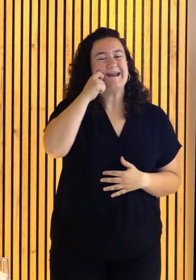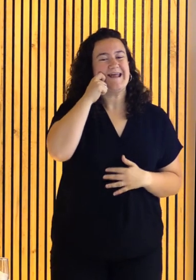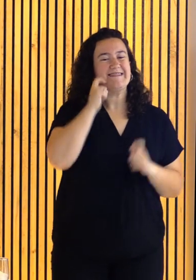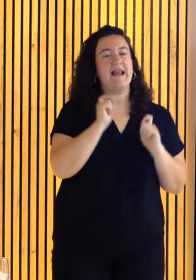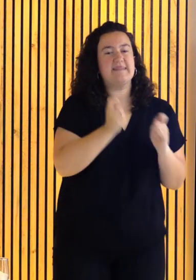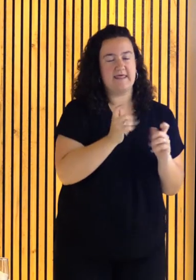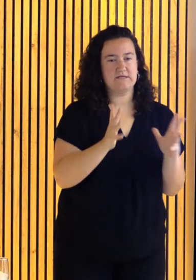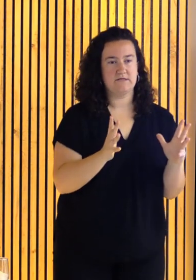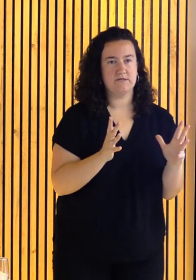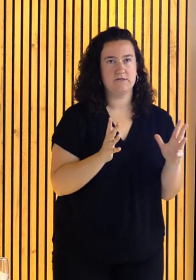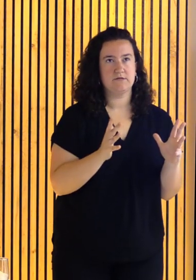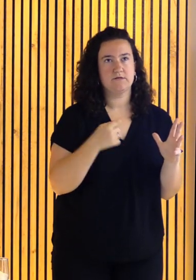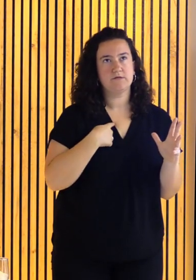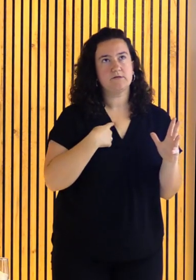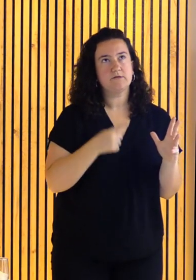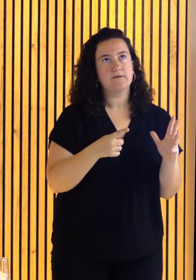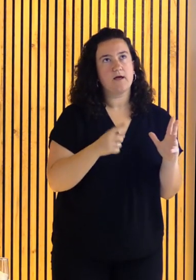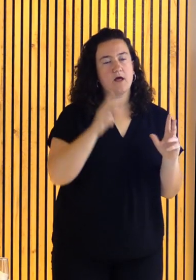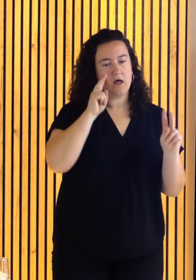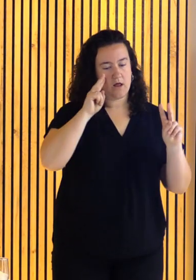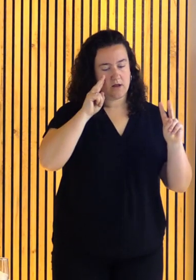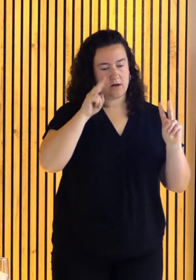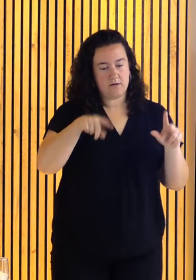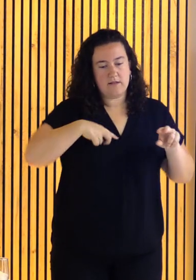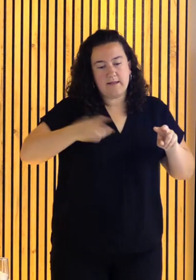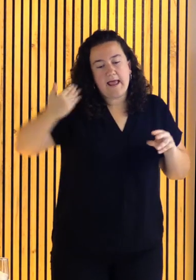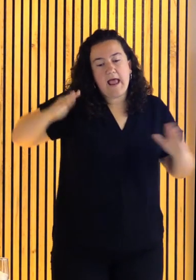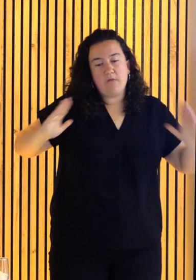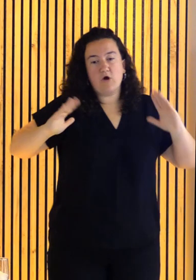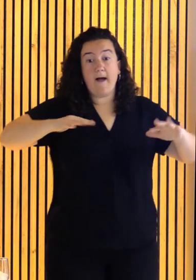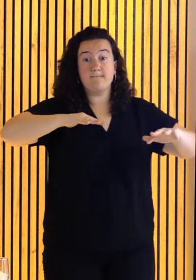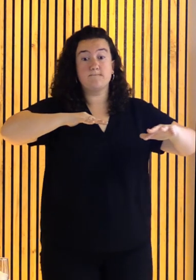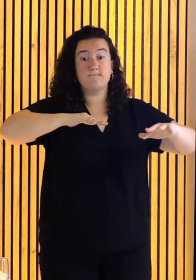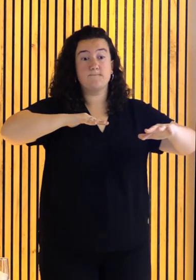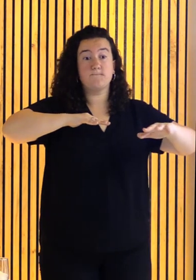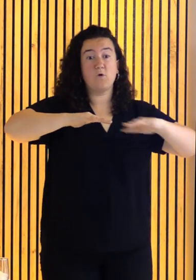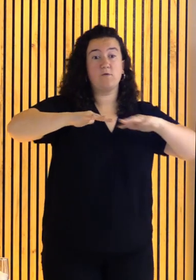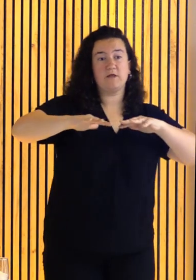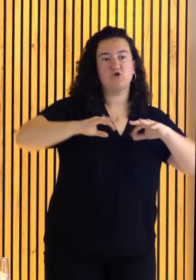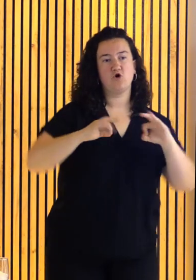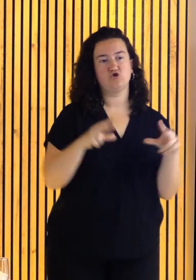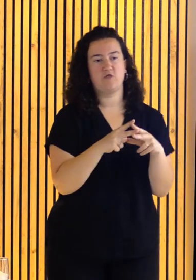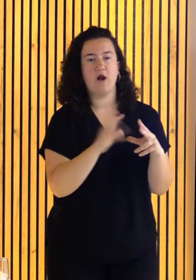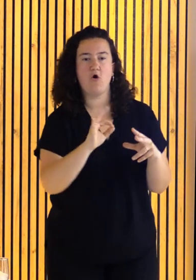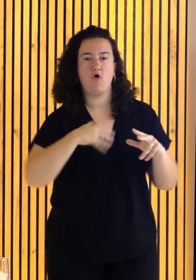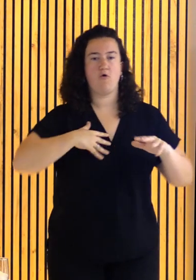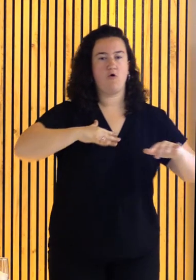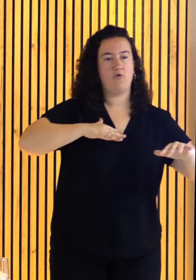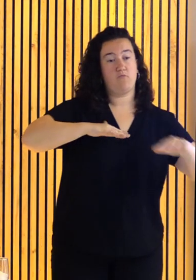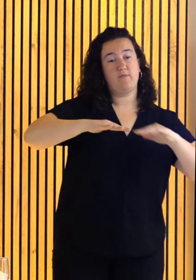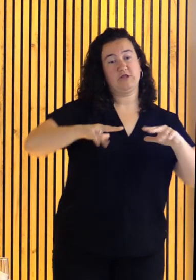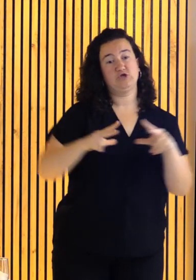burua ordezkatuta edo errepresentatuta ikusten, garai hartako mugimendu edo gizarte mugimendu